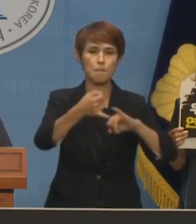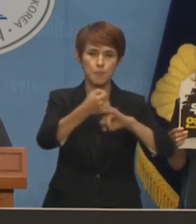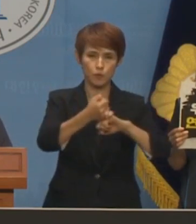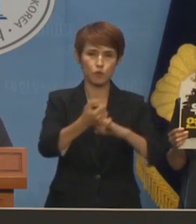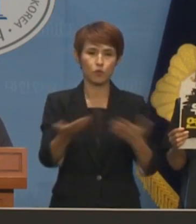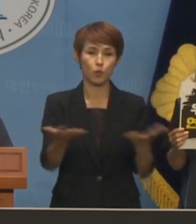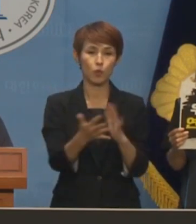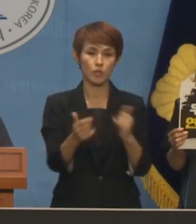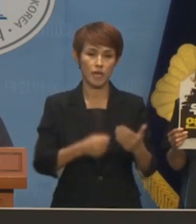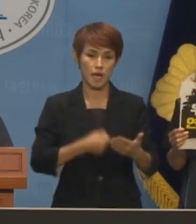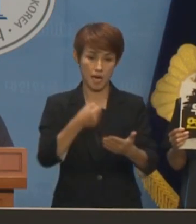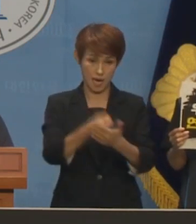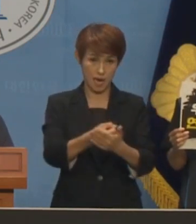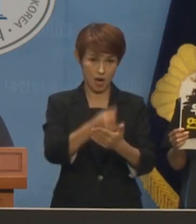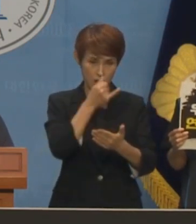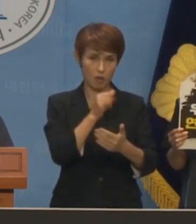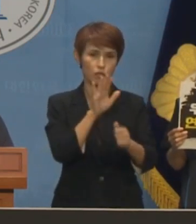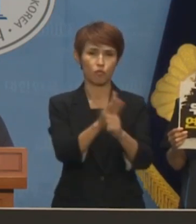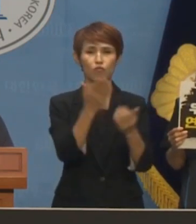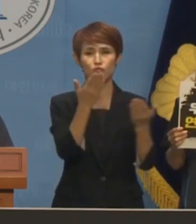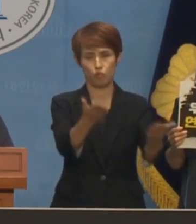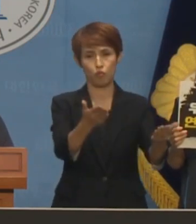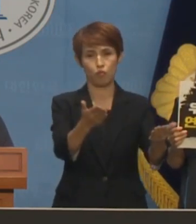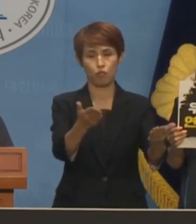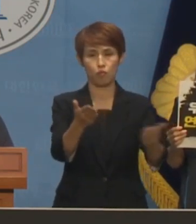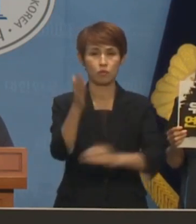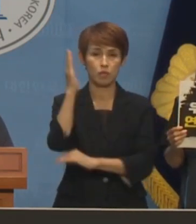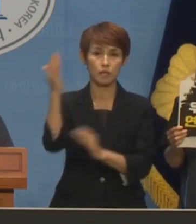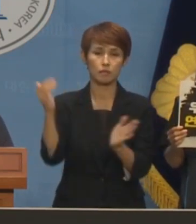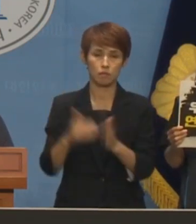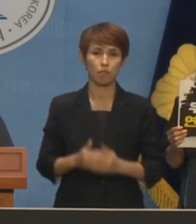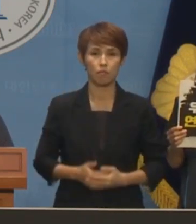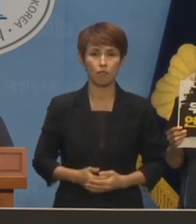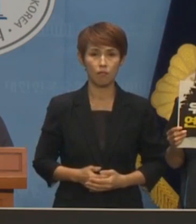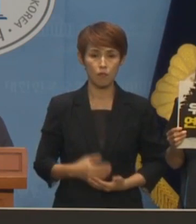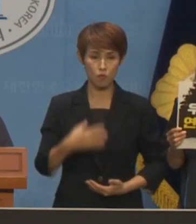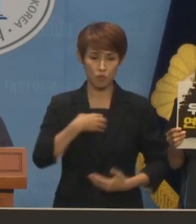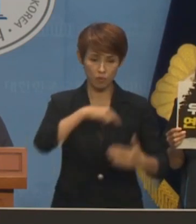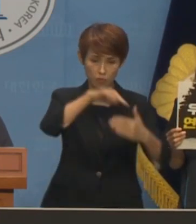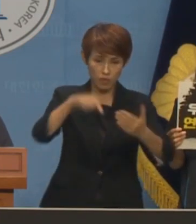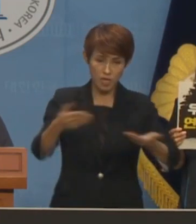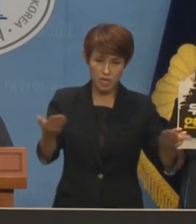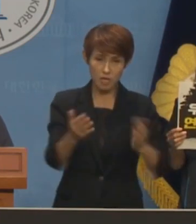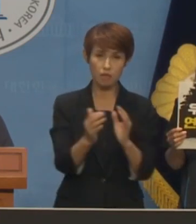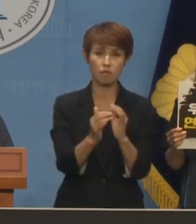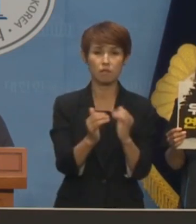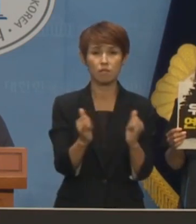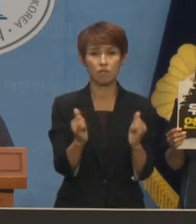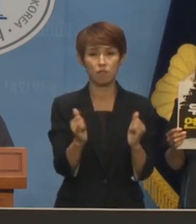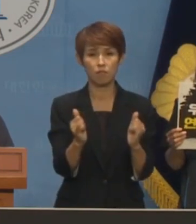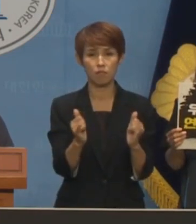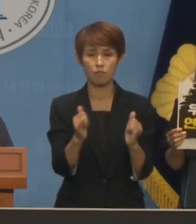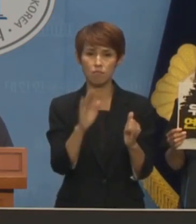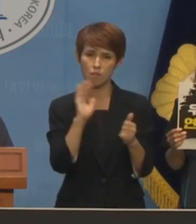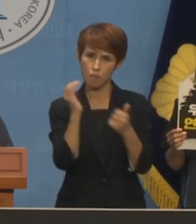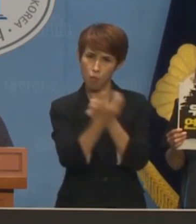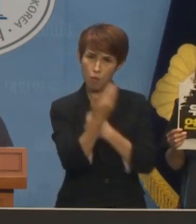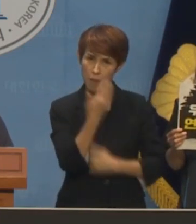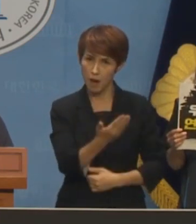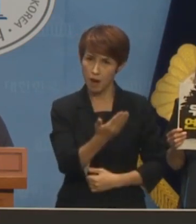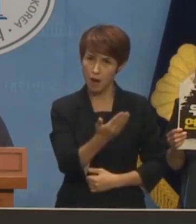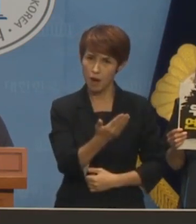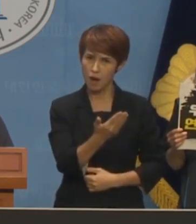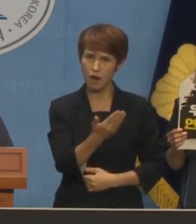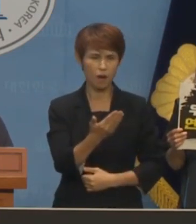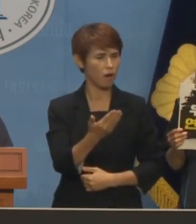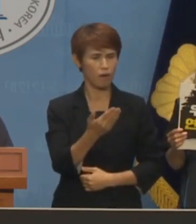이야기를 한 바가 있습니다 그런데 지금 그런 위험 속에서 일하는 노동자들이 정말로 보호를 받고 있습니까